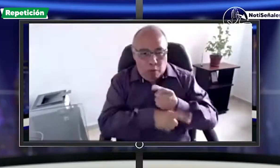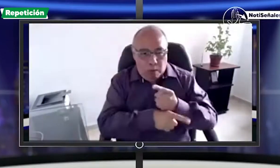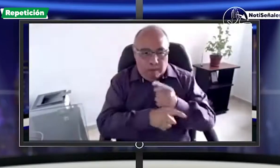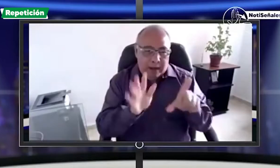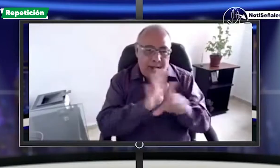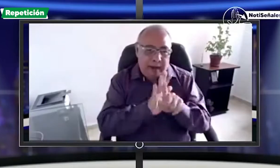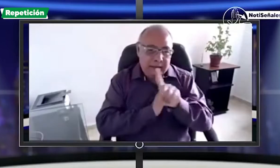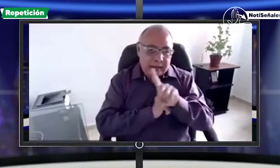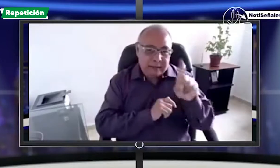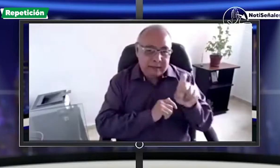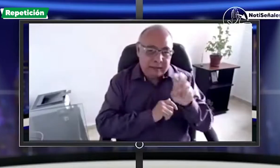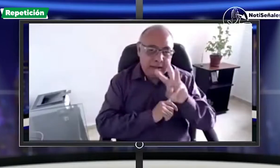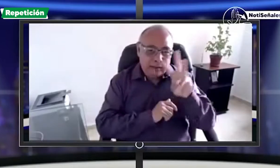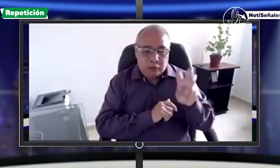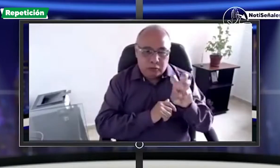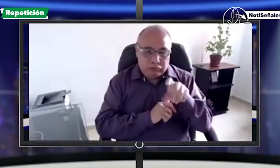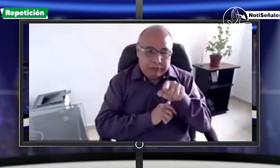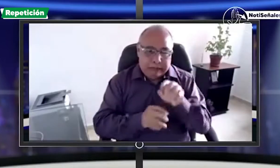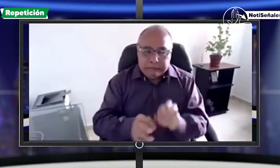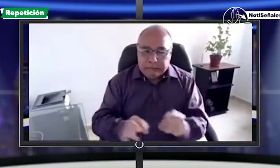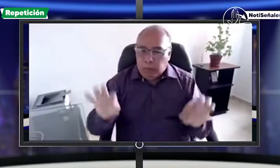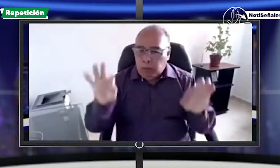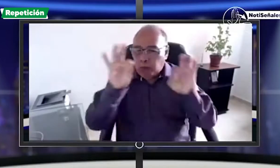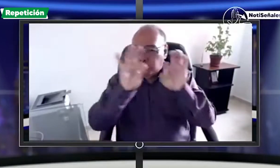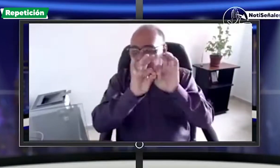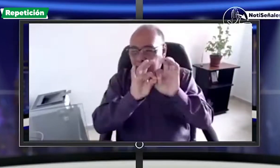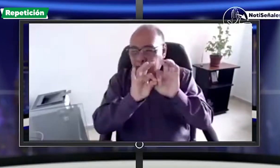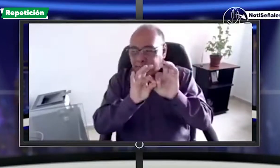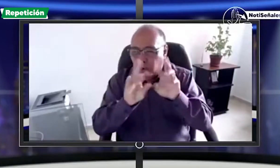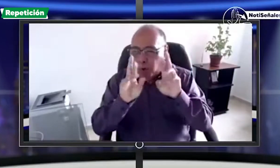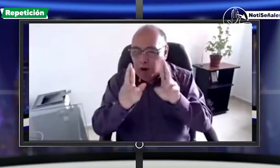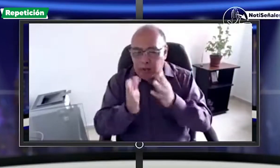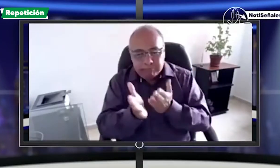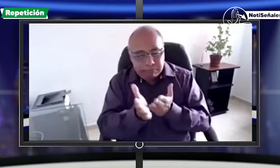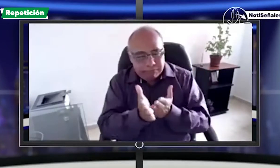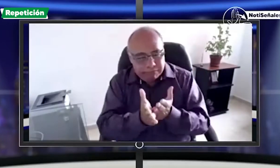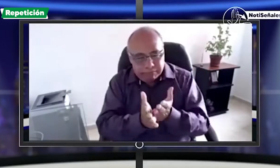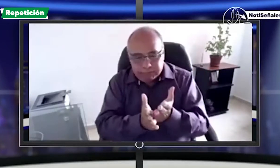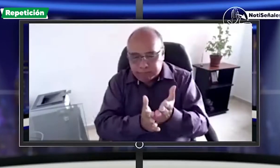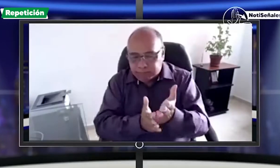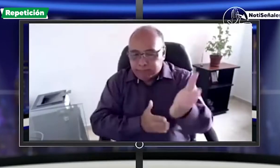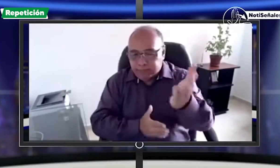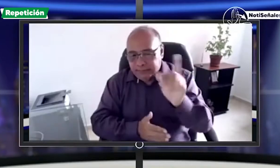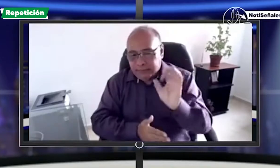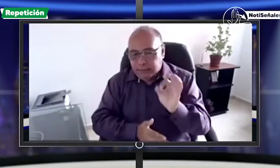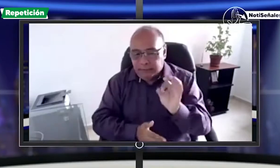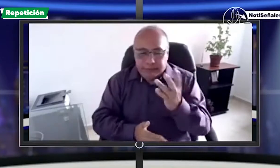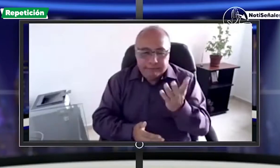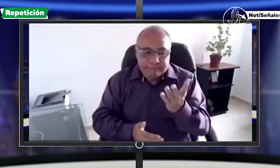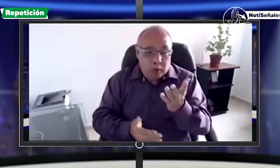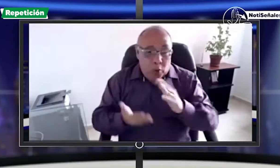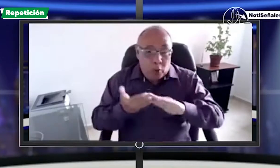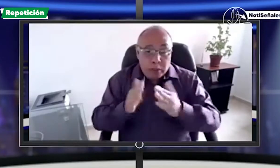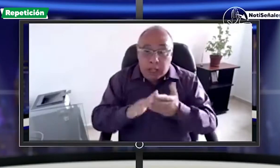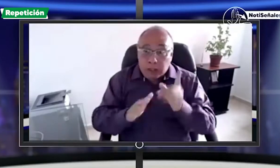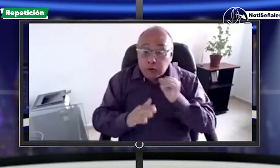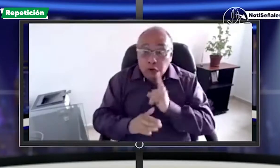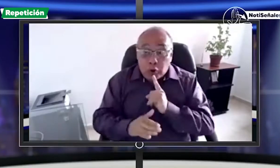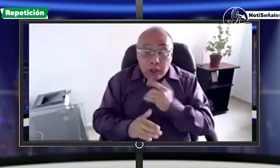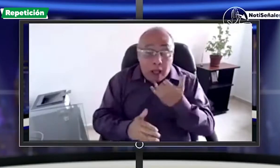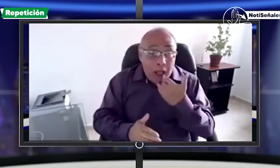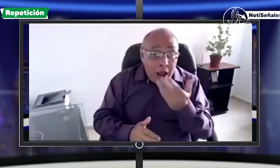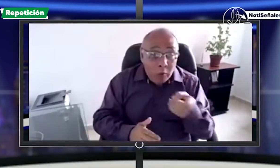felicitamos el hecho de que como gobernación se esté cumpliendo con la ley estatutaria 1618 y los animamos